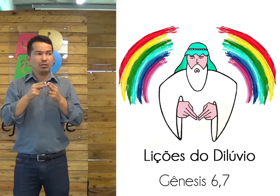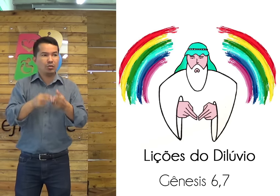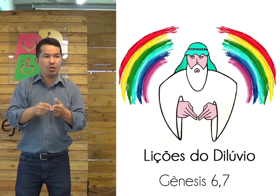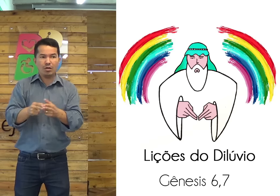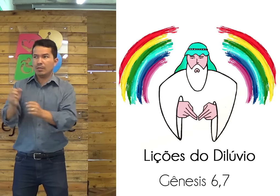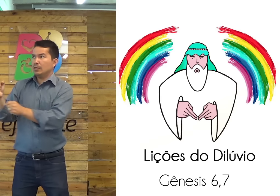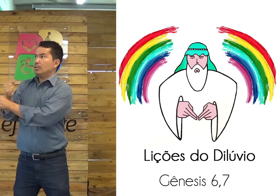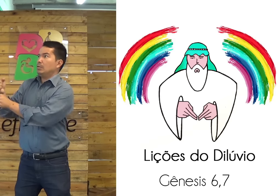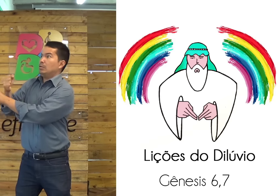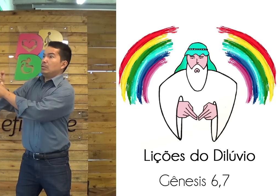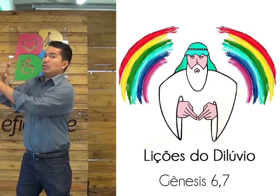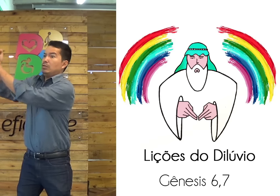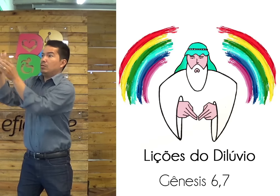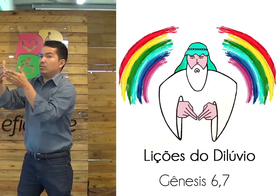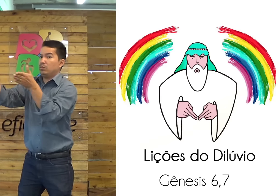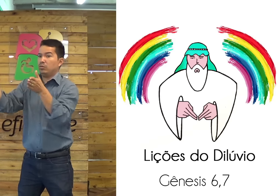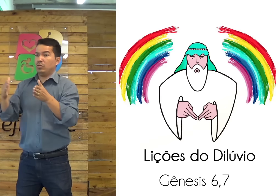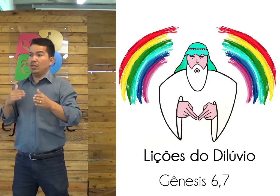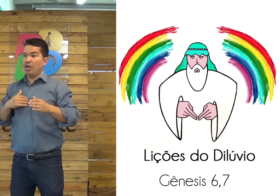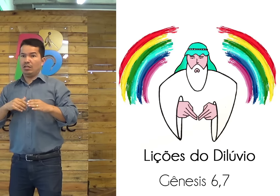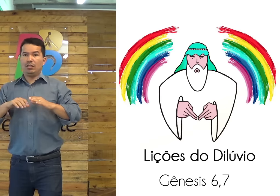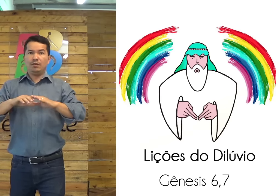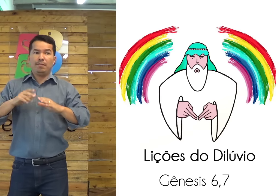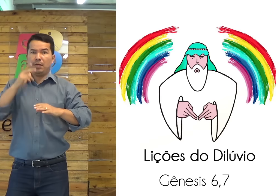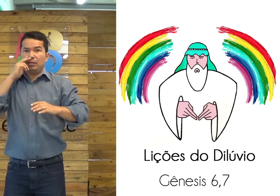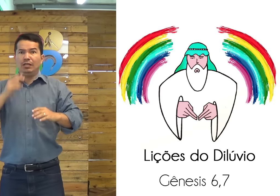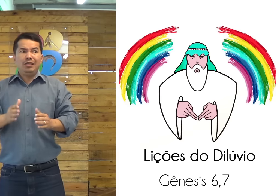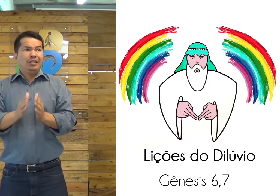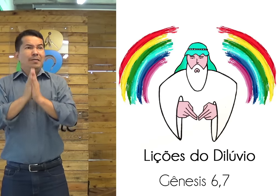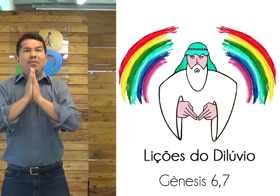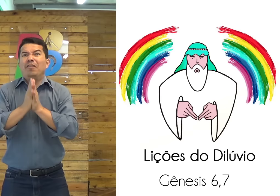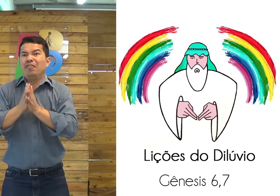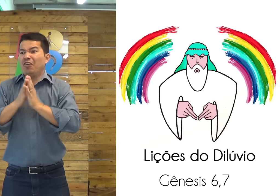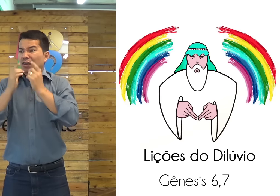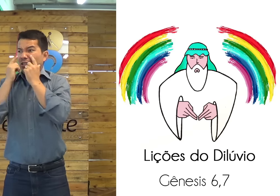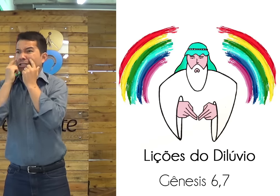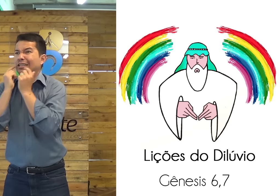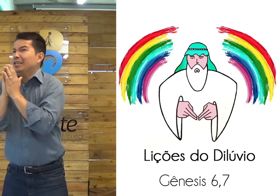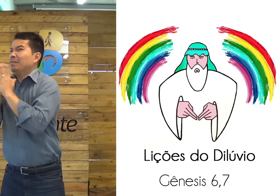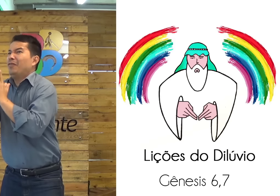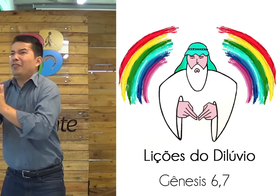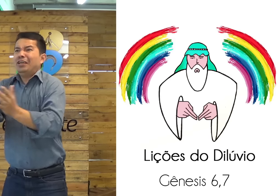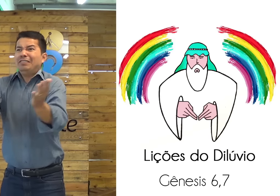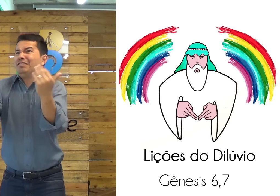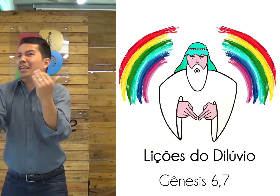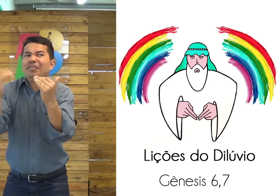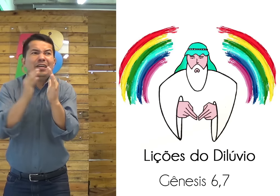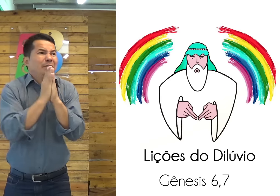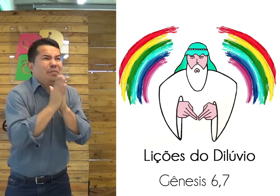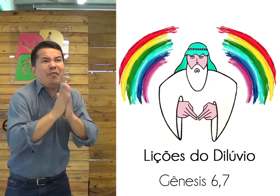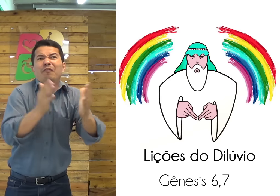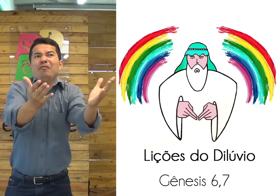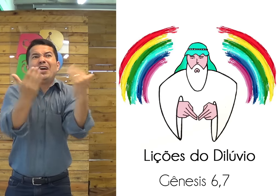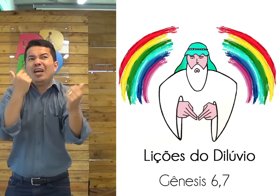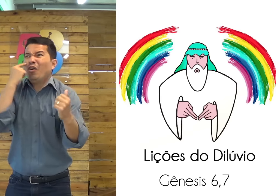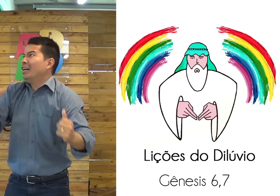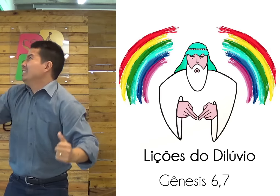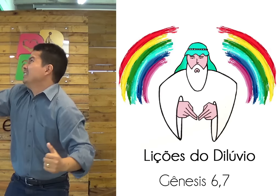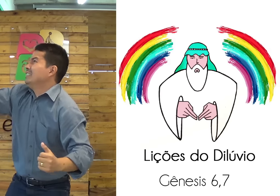minha tá Eu imagino o Noé ali construindo a arca e e ele ia lá fora chorando gente é É sério venham por